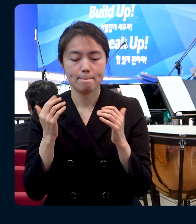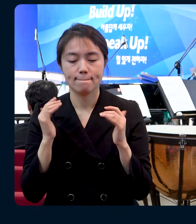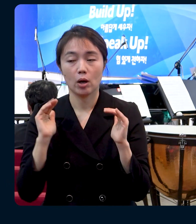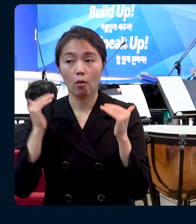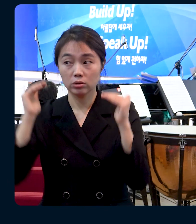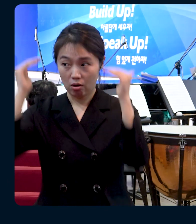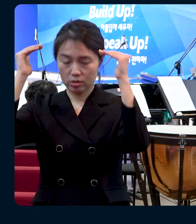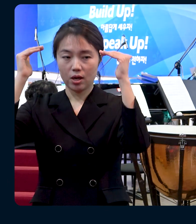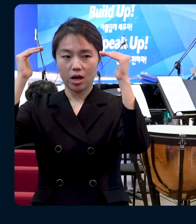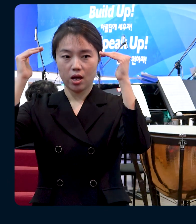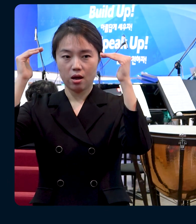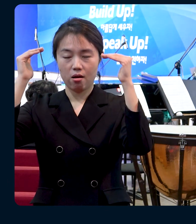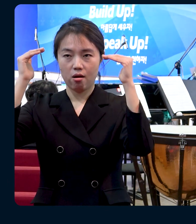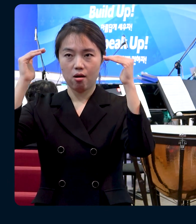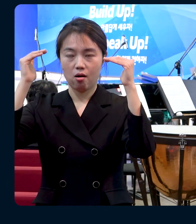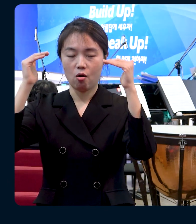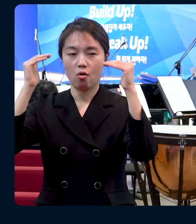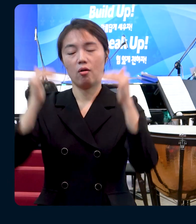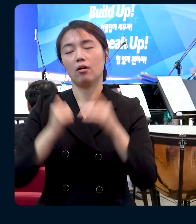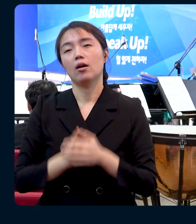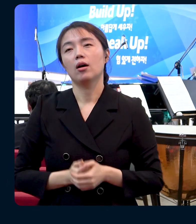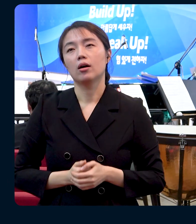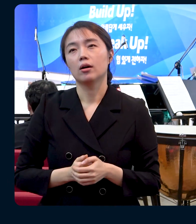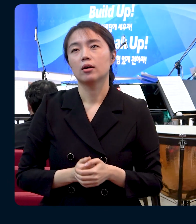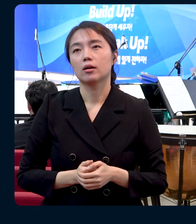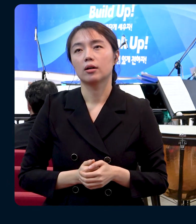아니라 그것 때문에 더 성장하고